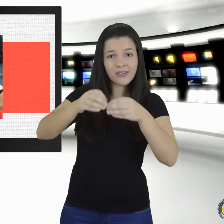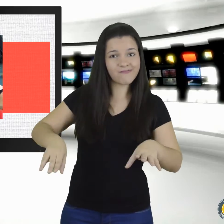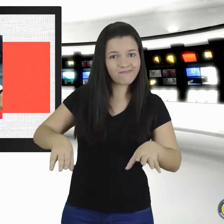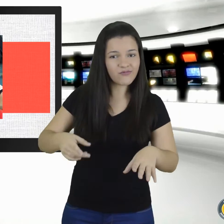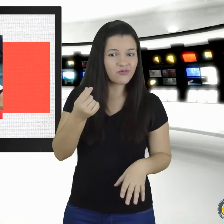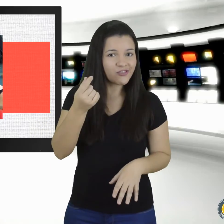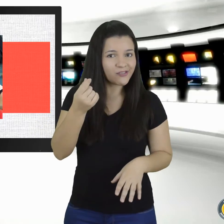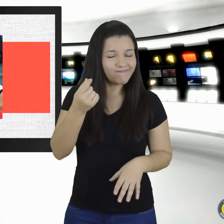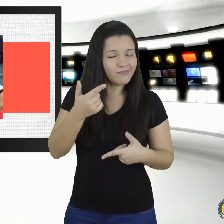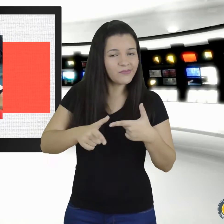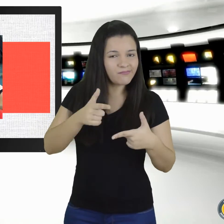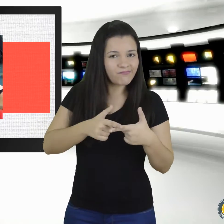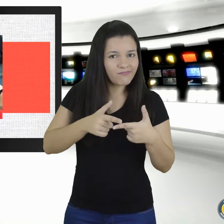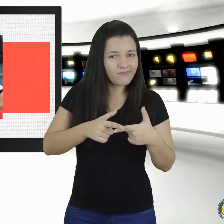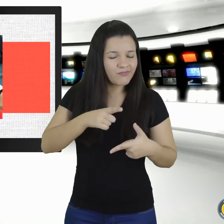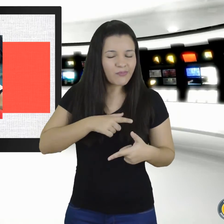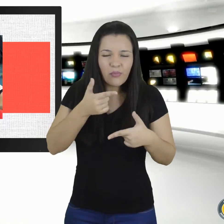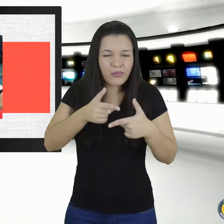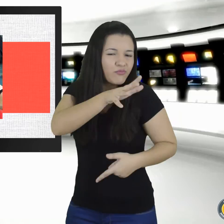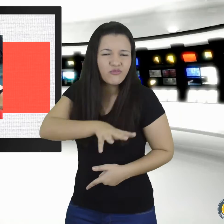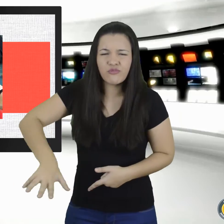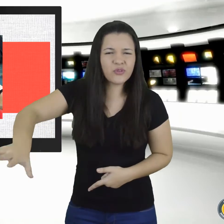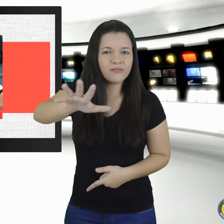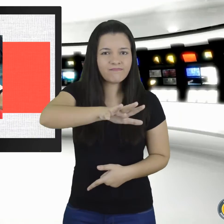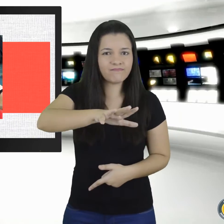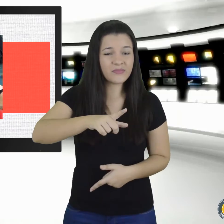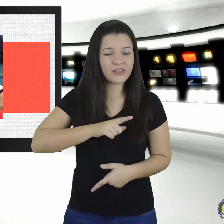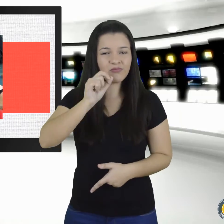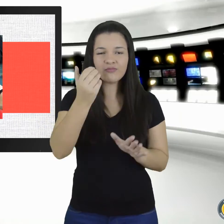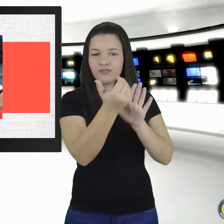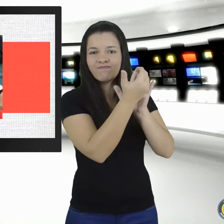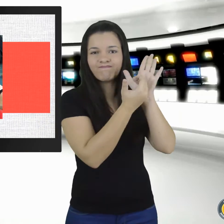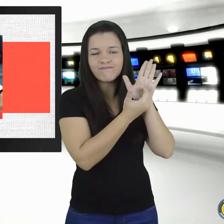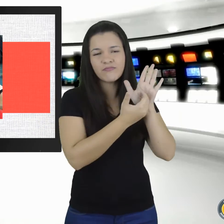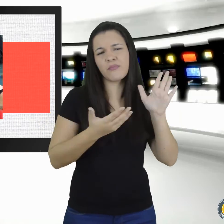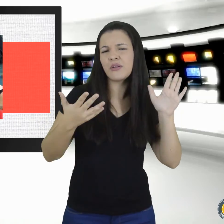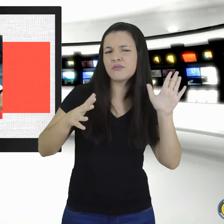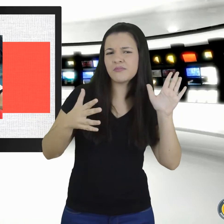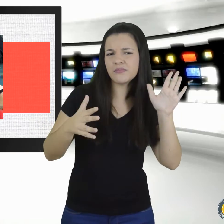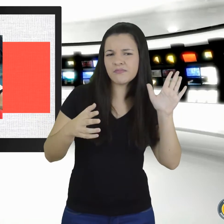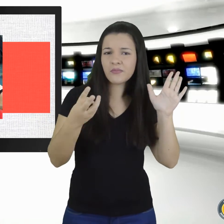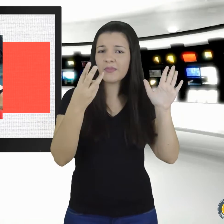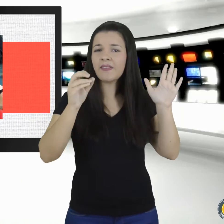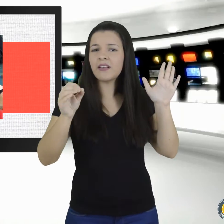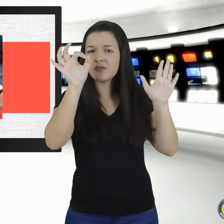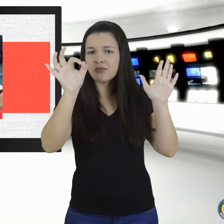que afetou todas as instâncias do mercado, tivemos uma diminuição de aproximadamente 30%